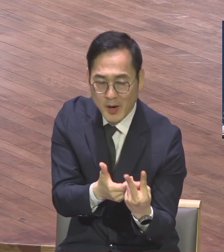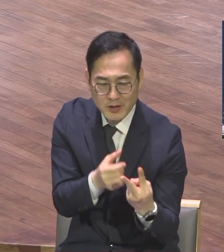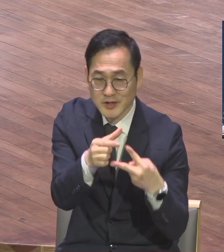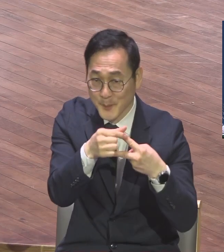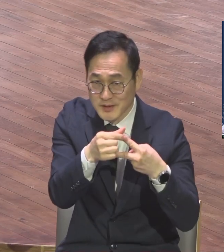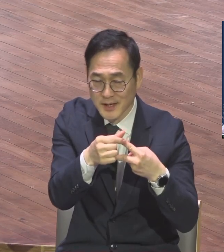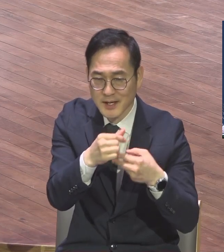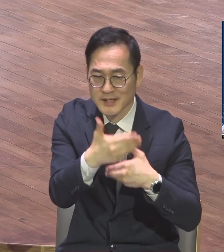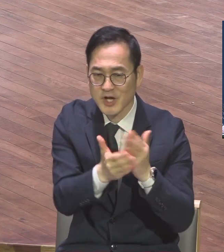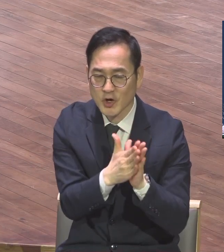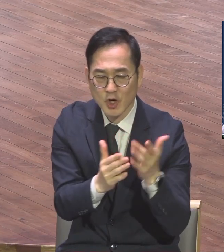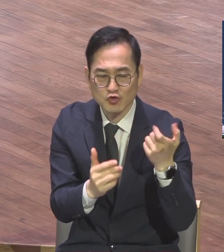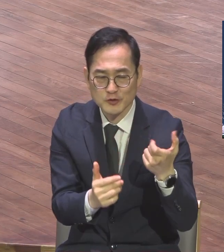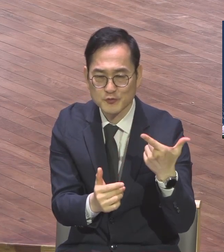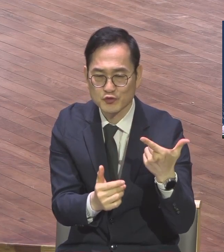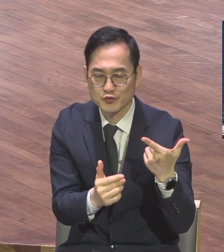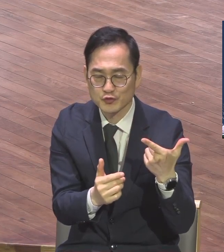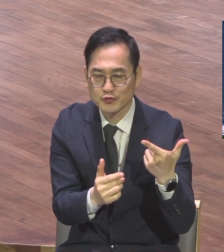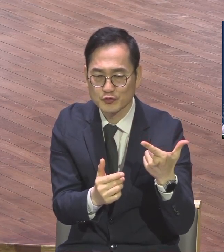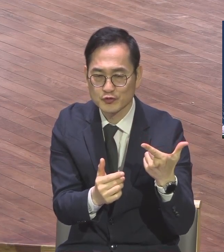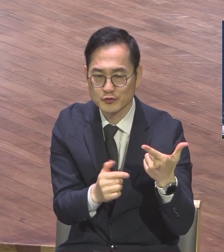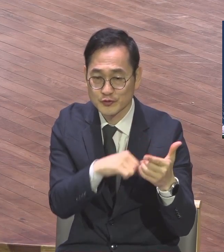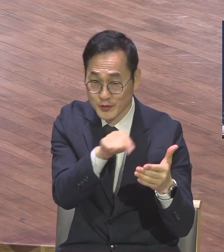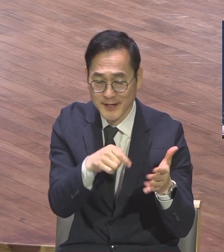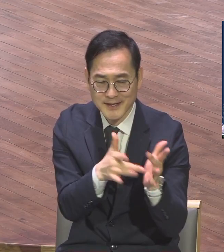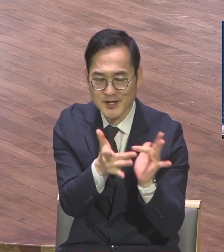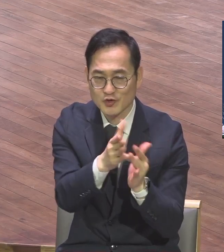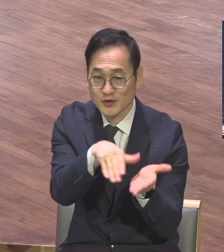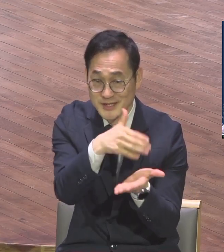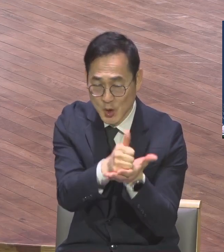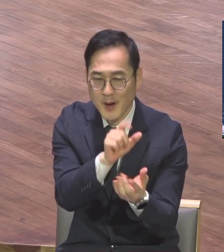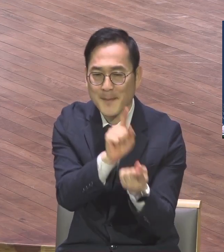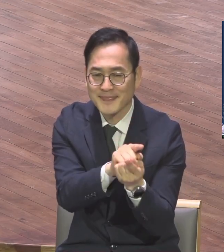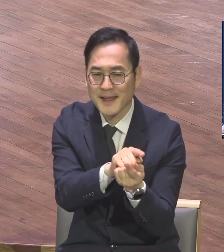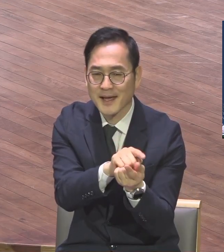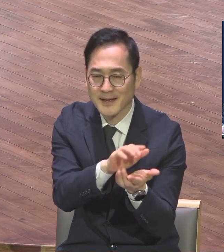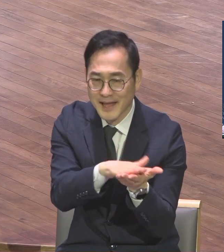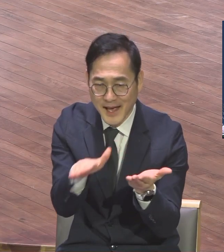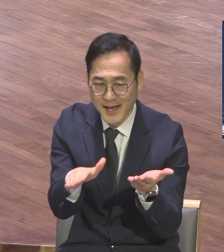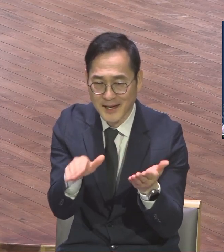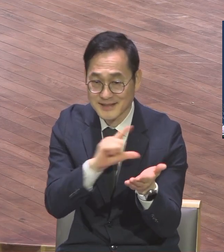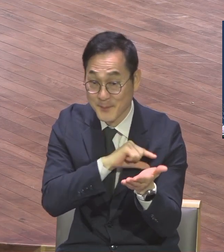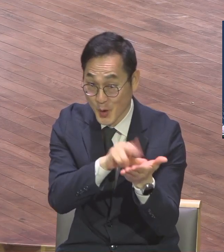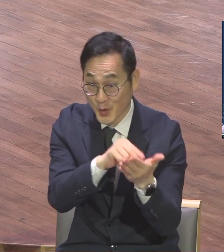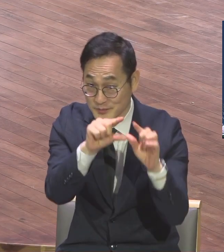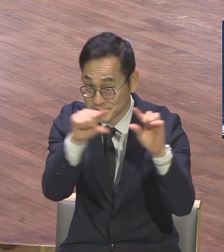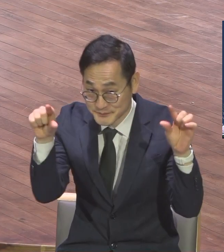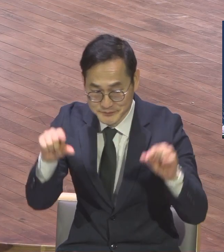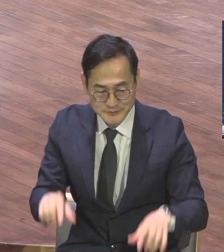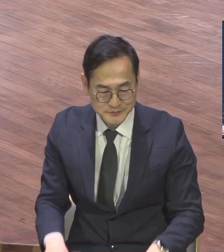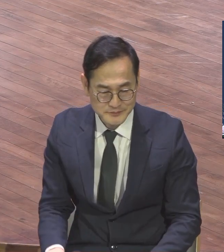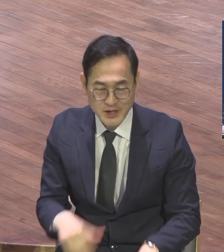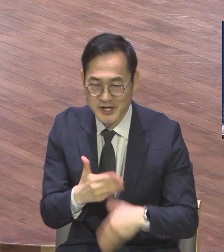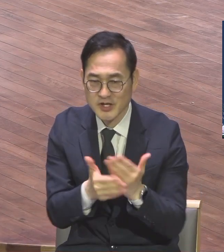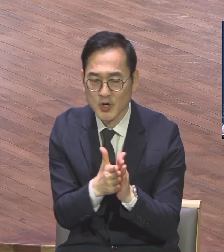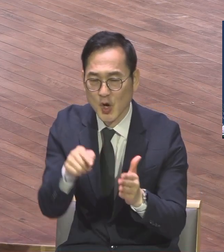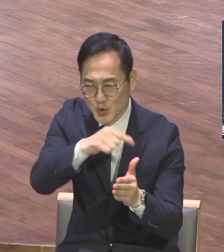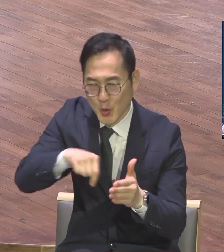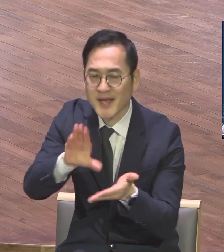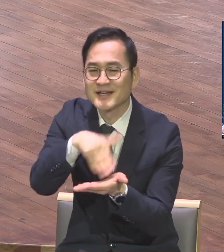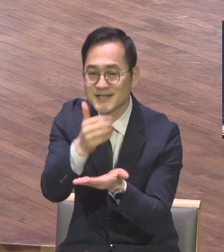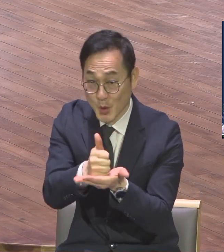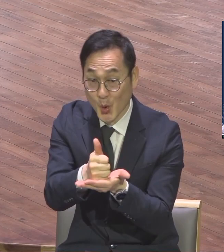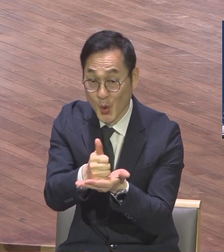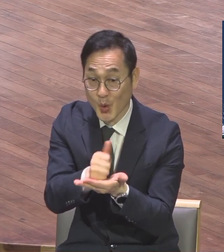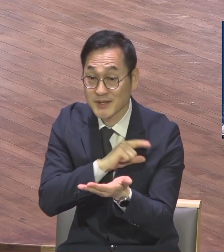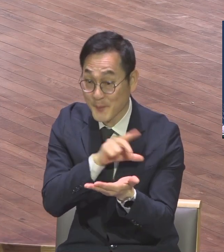성경 66권에서 예수 그리스도를 만나다. 좀 짧게 표현하면 성경 속의 그리스도 그 책이거든요.